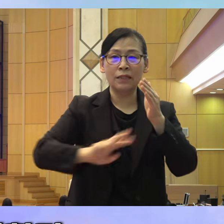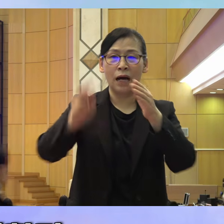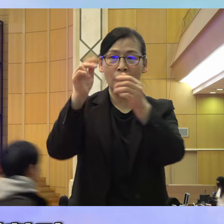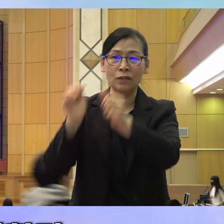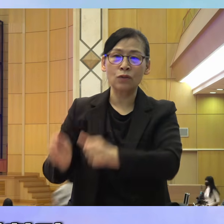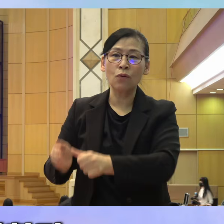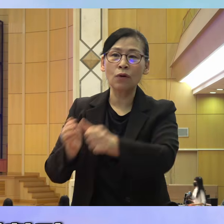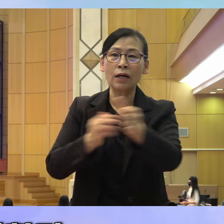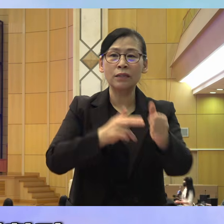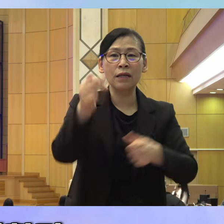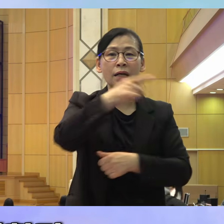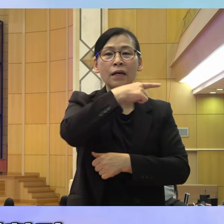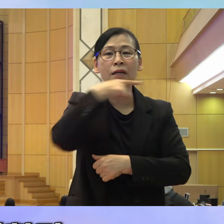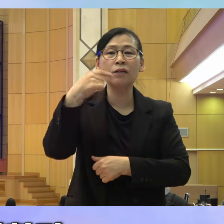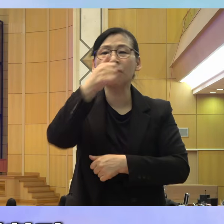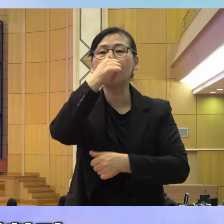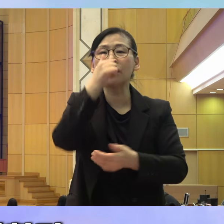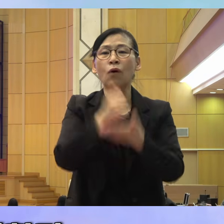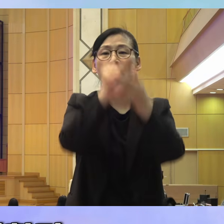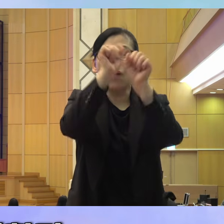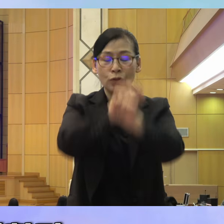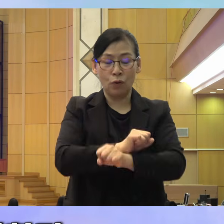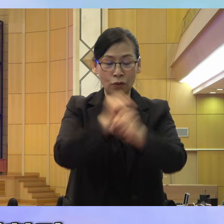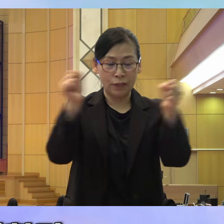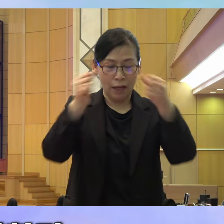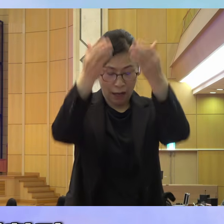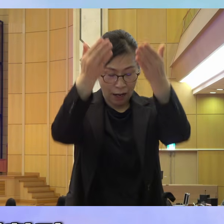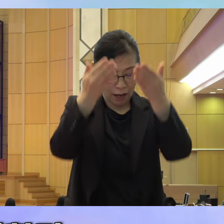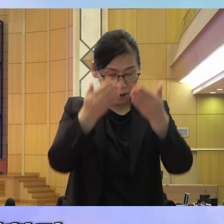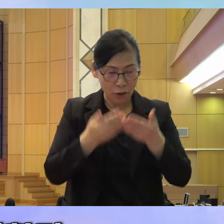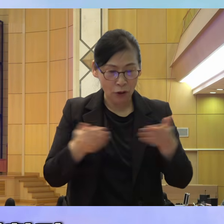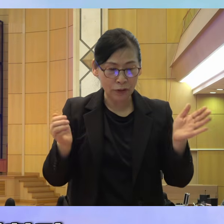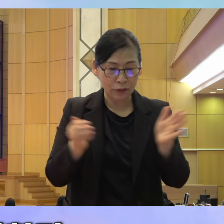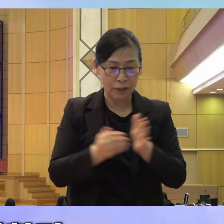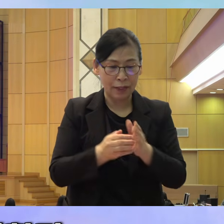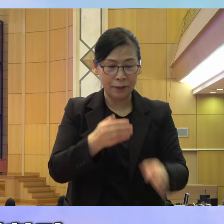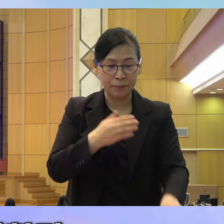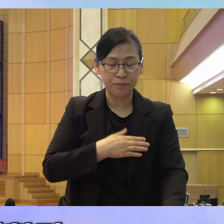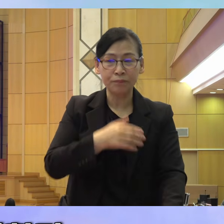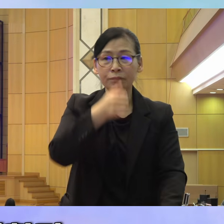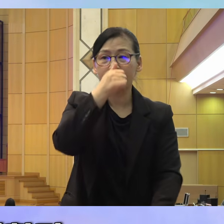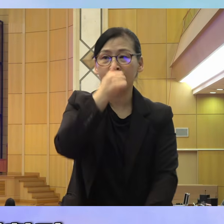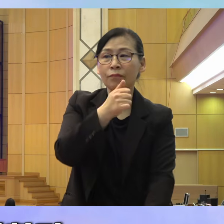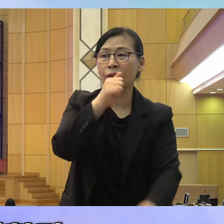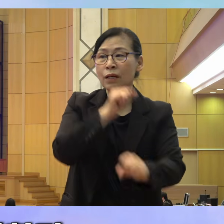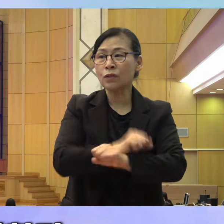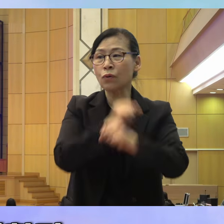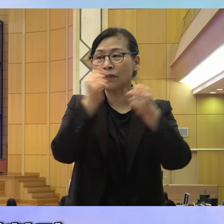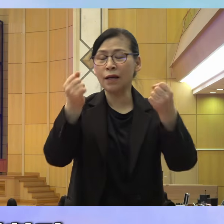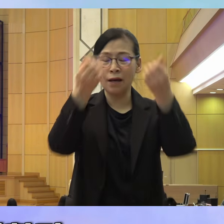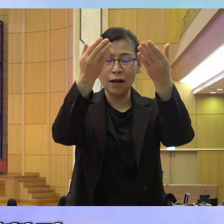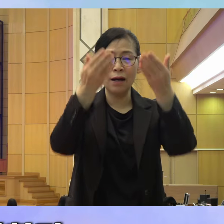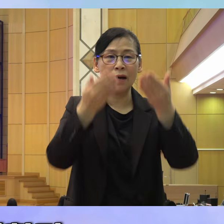함께 찬송하세. 그 피로 찬양합니다.